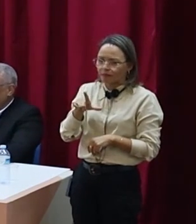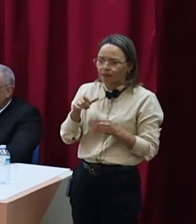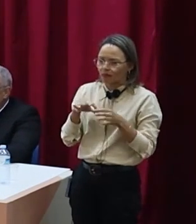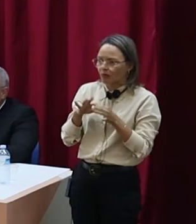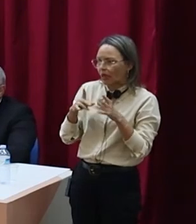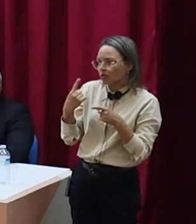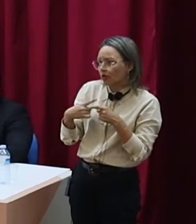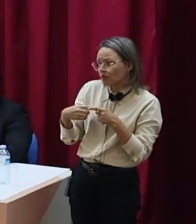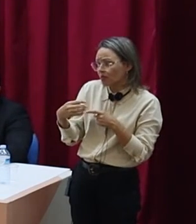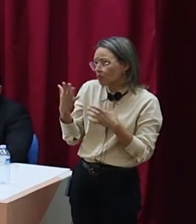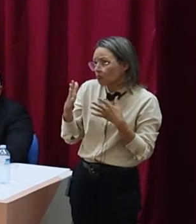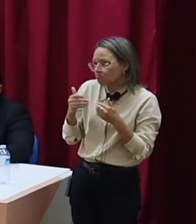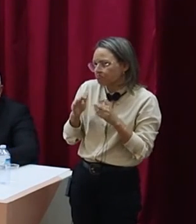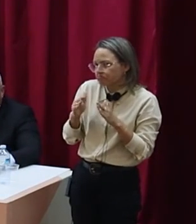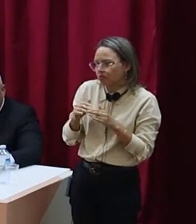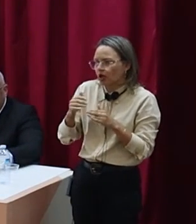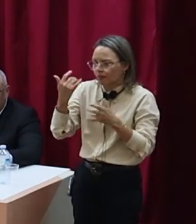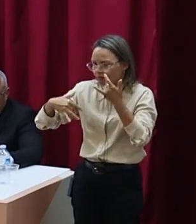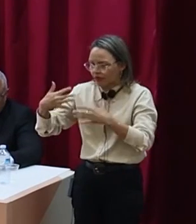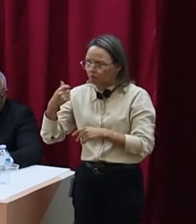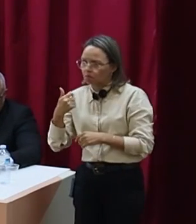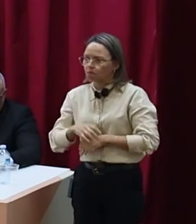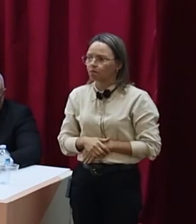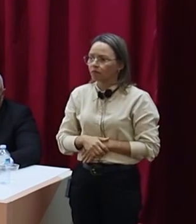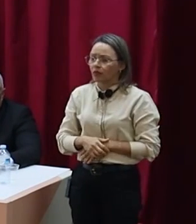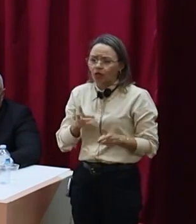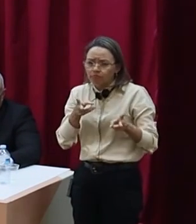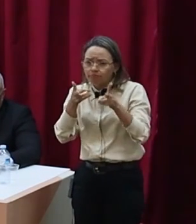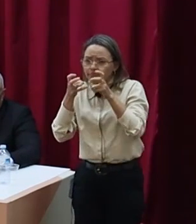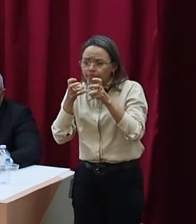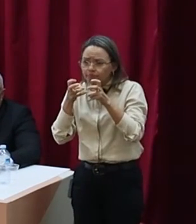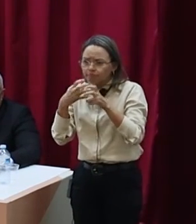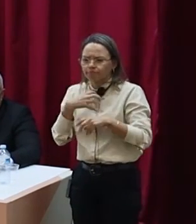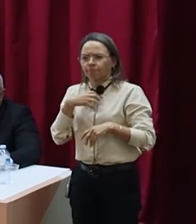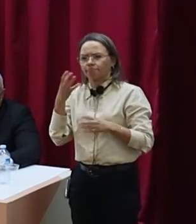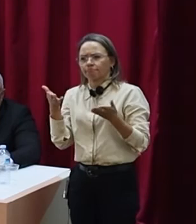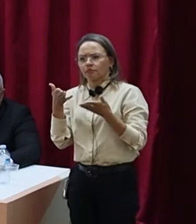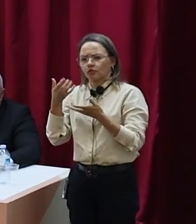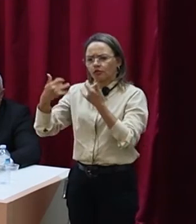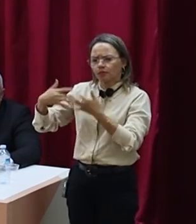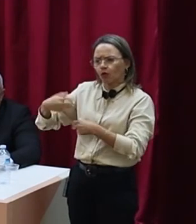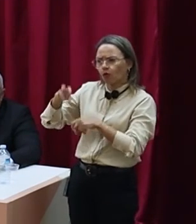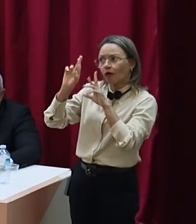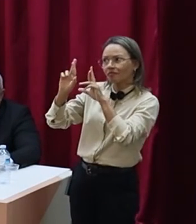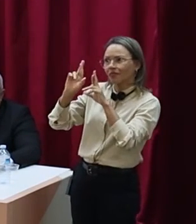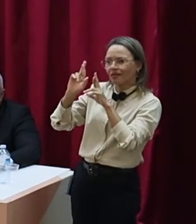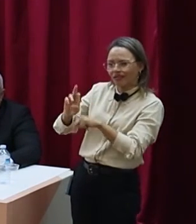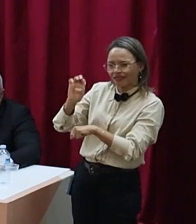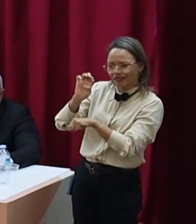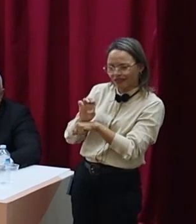possam compartilhar. Uma coisa que me chama a atenção, professor, você falou do Estado agora, essa esperança, né,